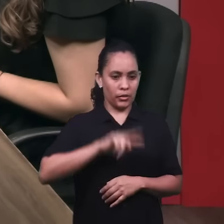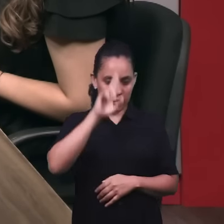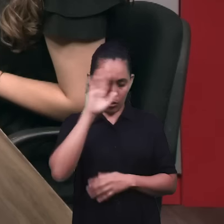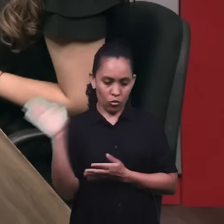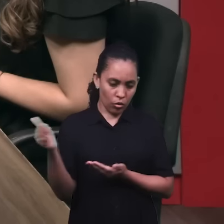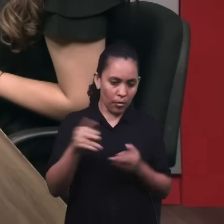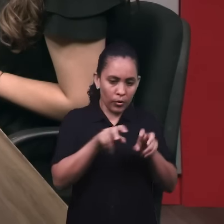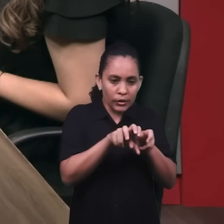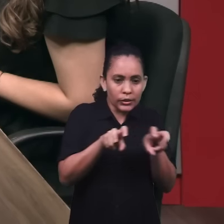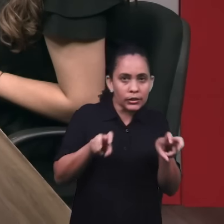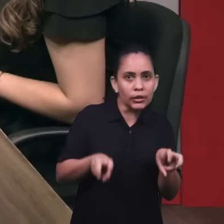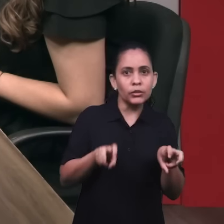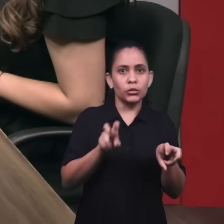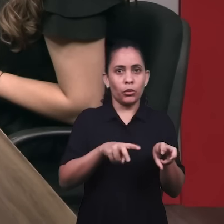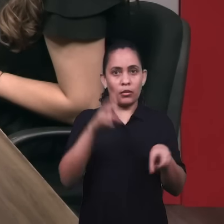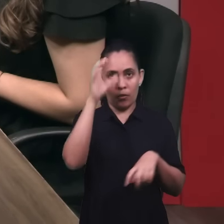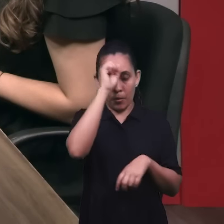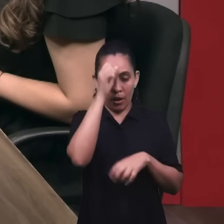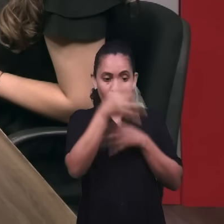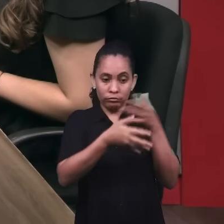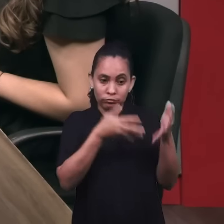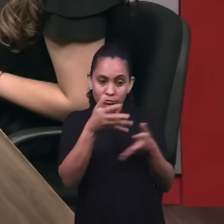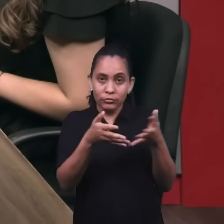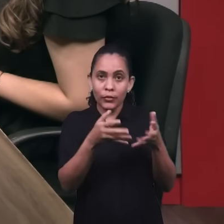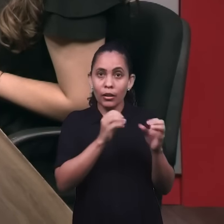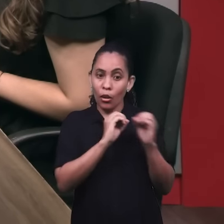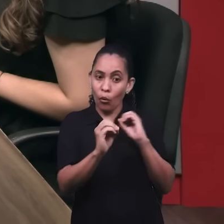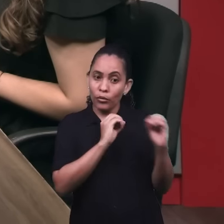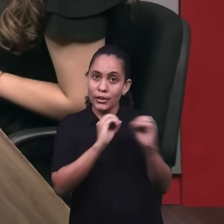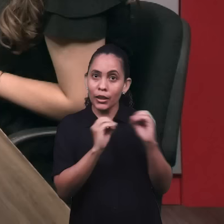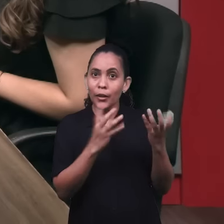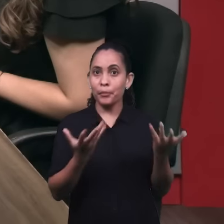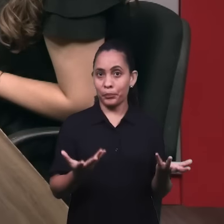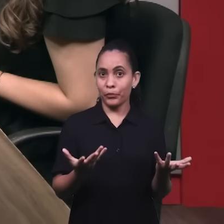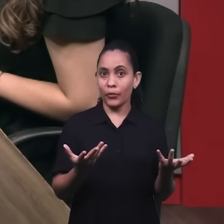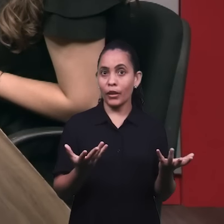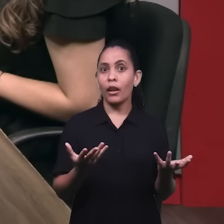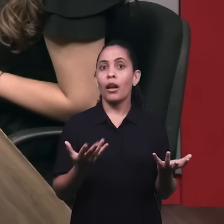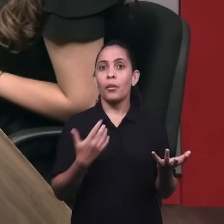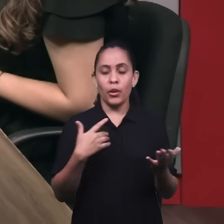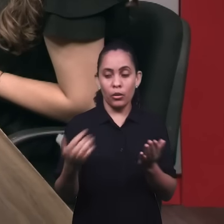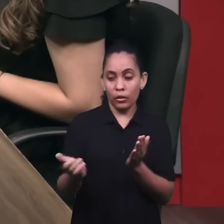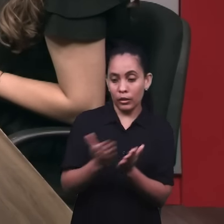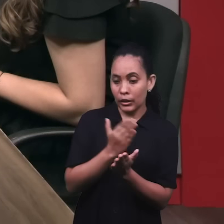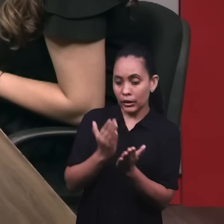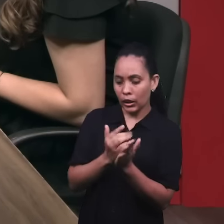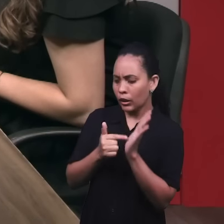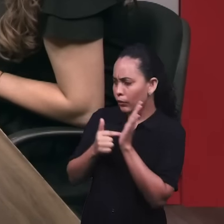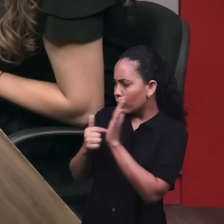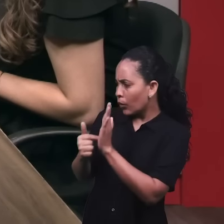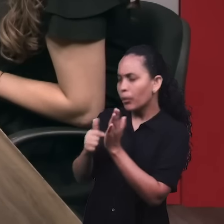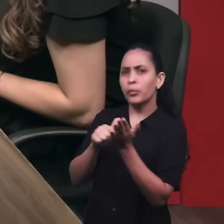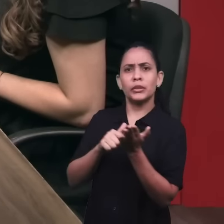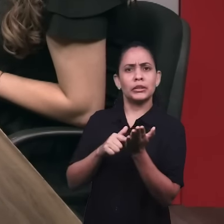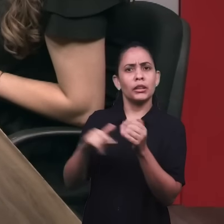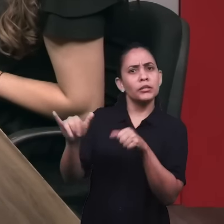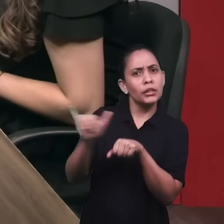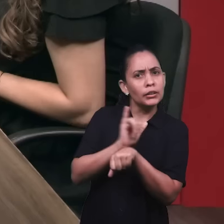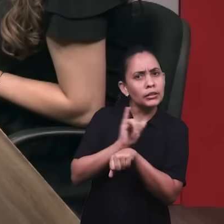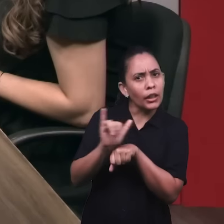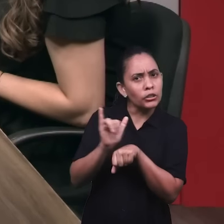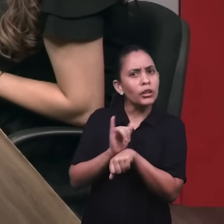ela sentada, uma sentou de um lado, que estava aprendendo a oficina, outra do outro, pegou a coletânea, foi mostrando junto, que são estratégias,